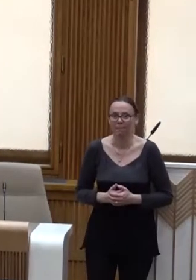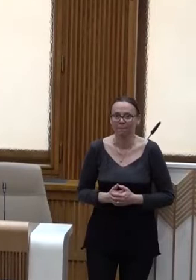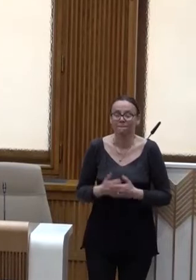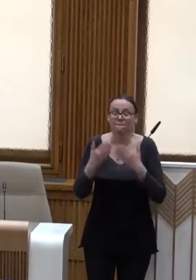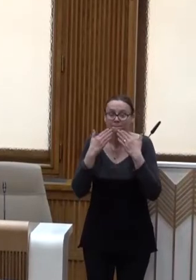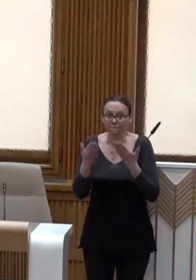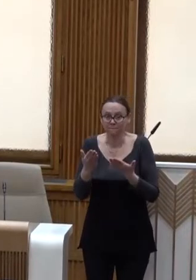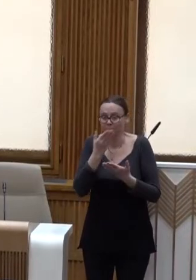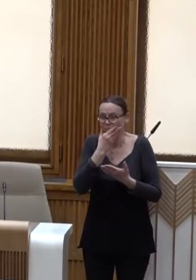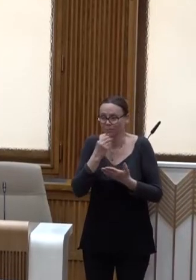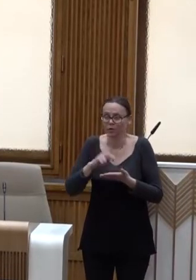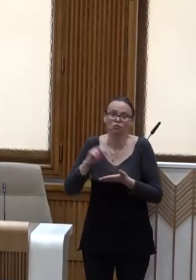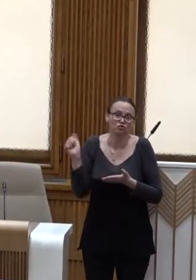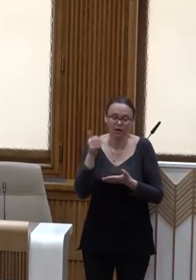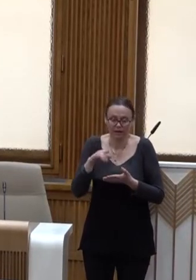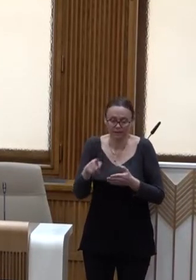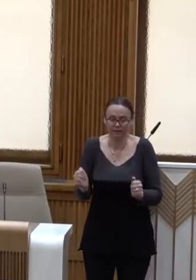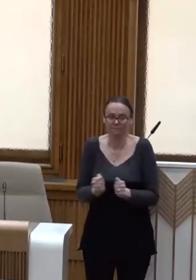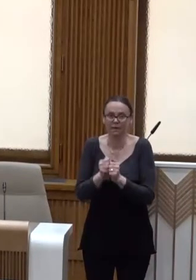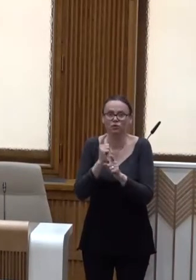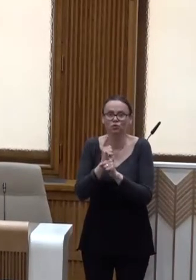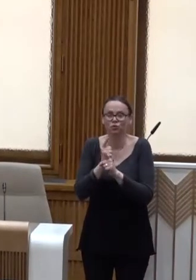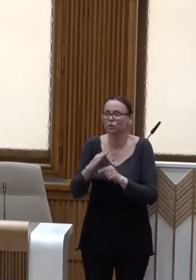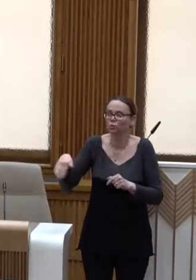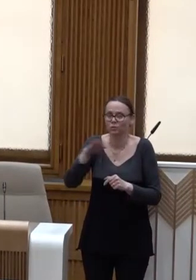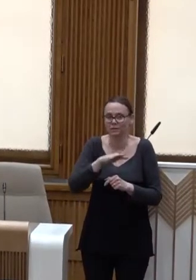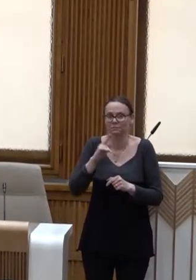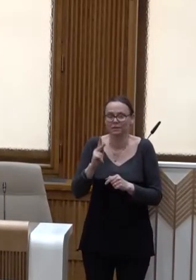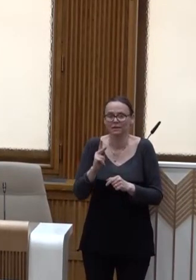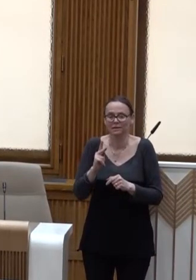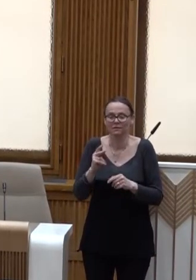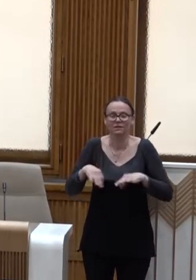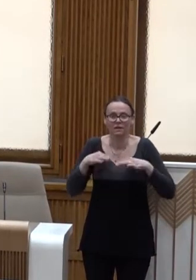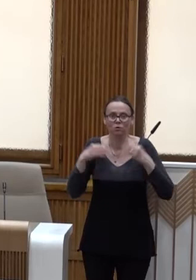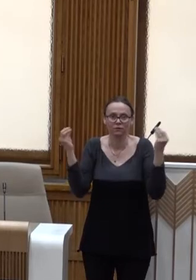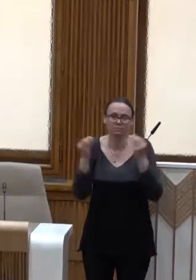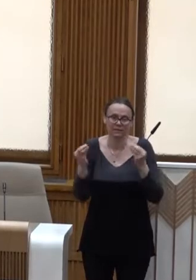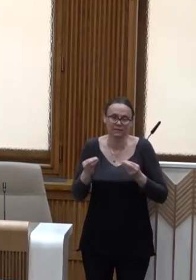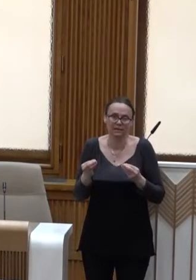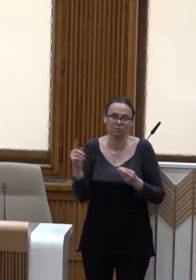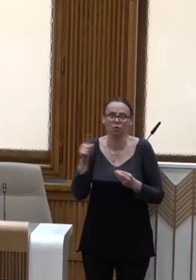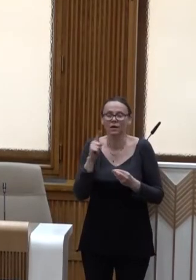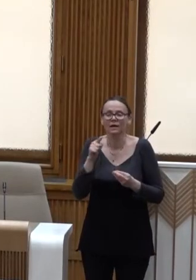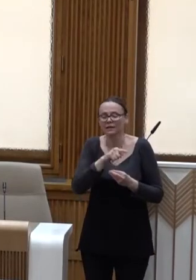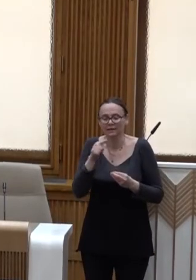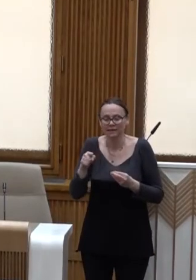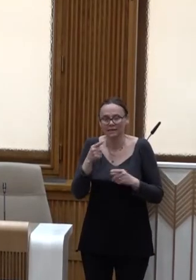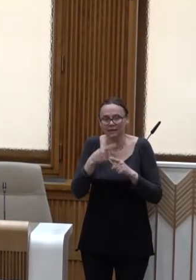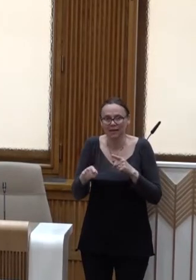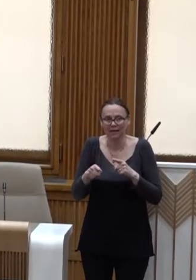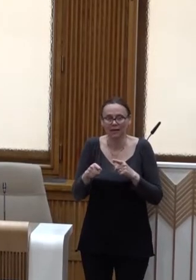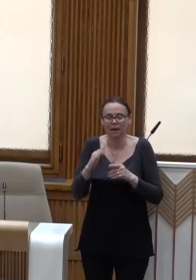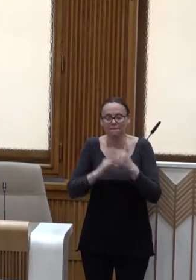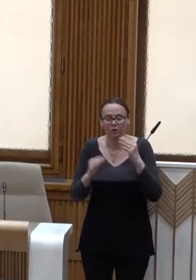Hvala lepa. Hvala še enkrat na tem mestu tudi vsem, ki se v zdravstvenem sistemu in tistih delih,